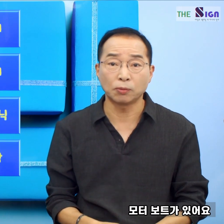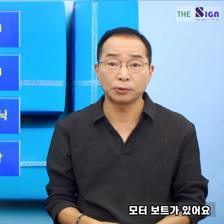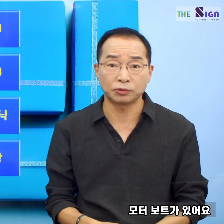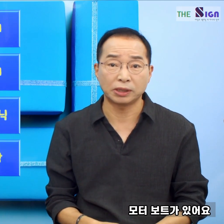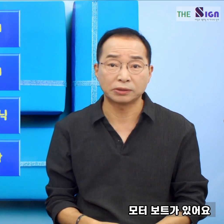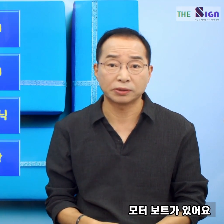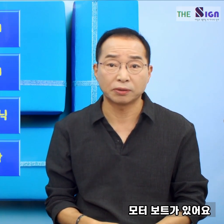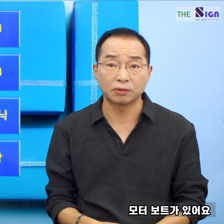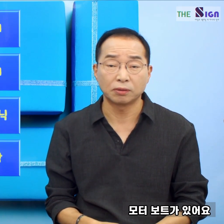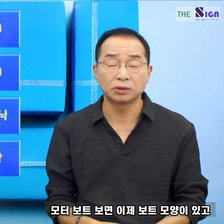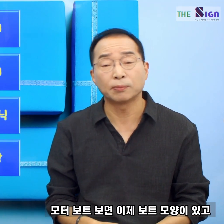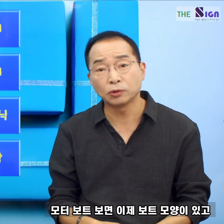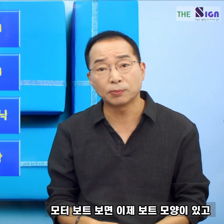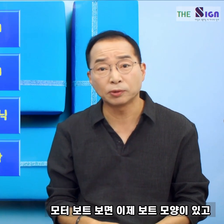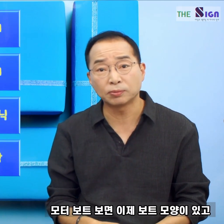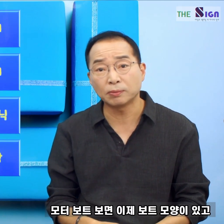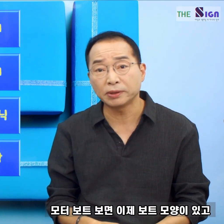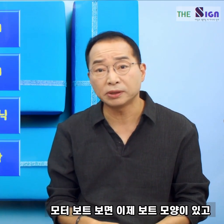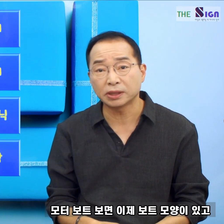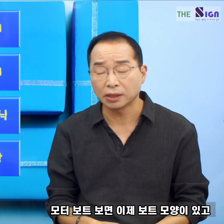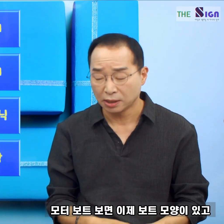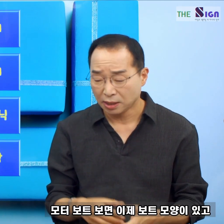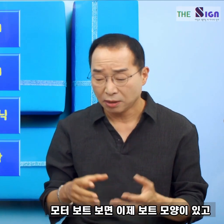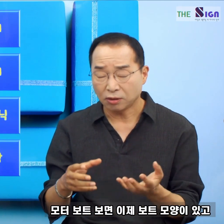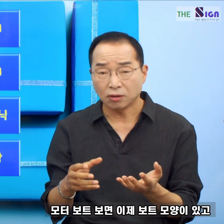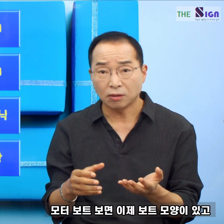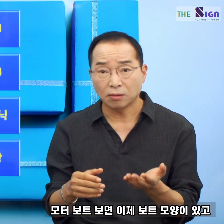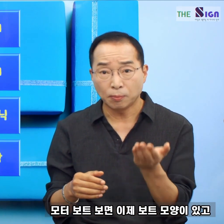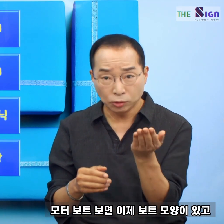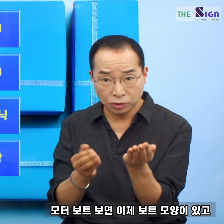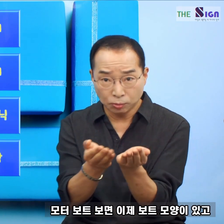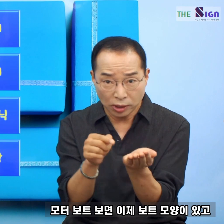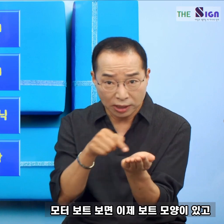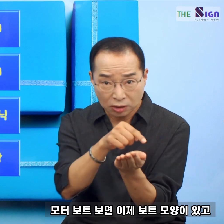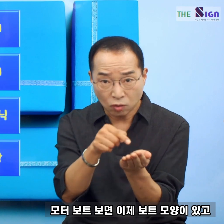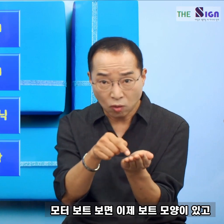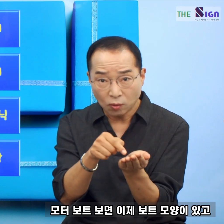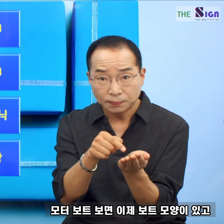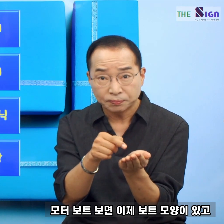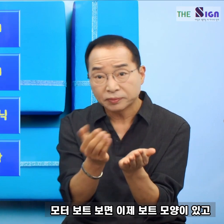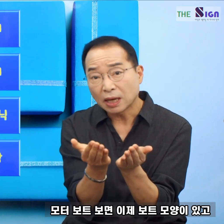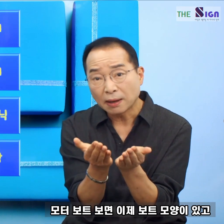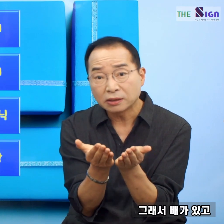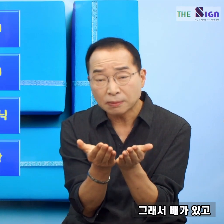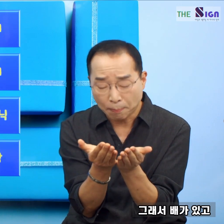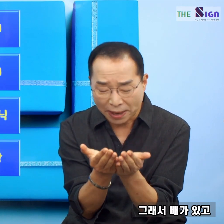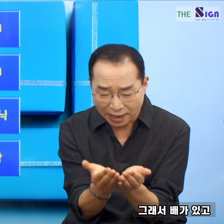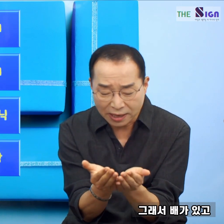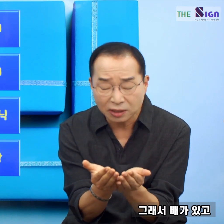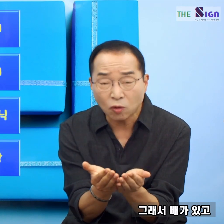모터보트가 있어요. 이제 모터보트 보면 이제 보트 모양이 있고, 자 그래서 배가